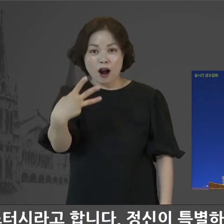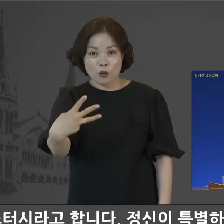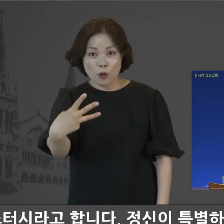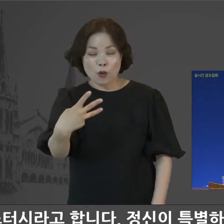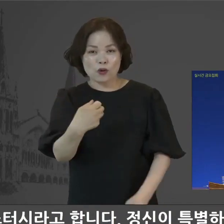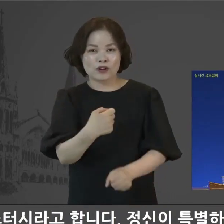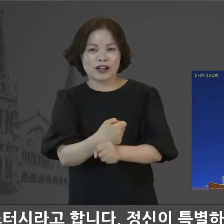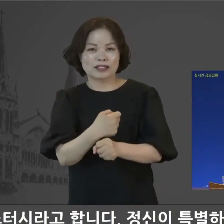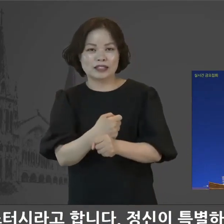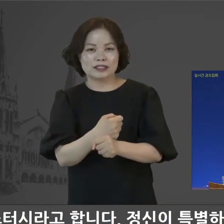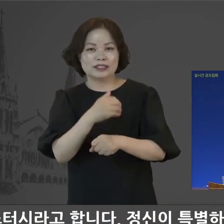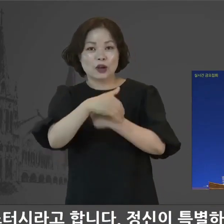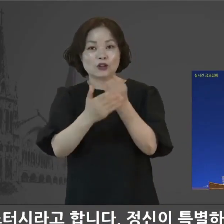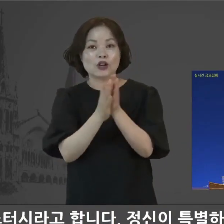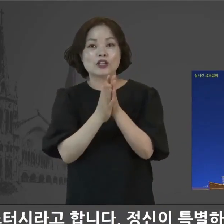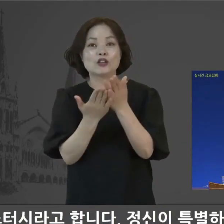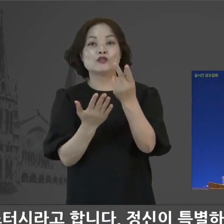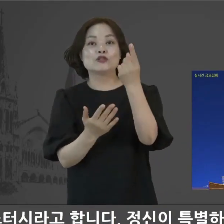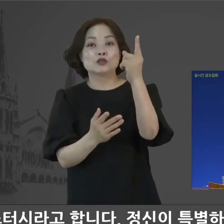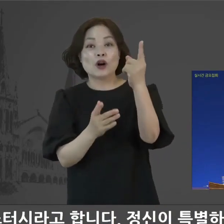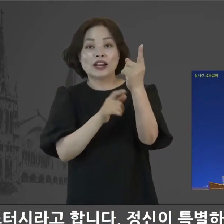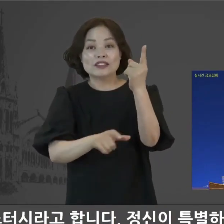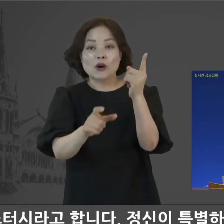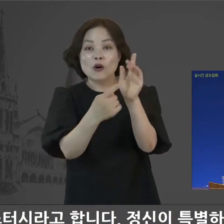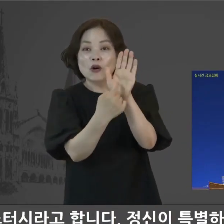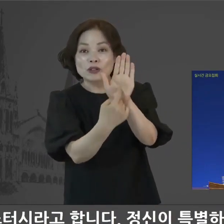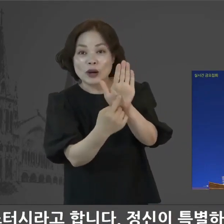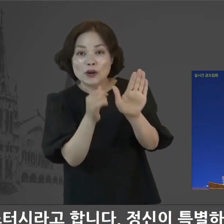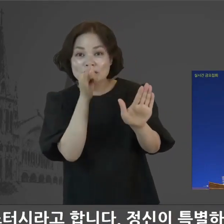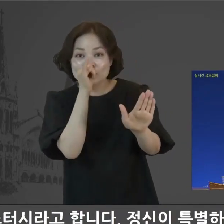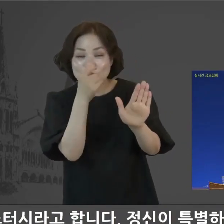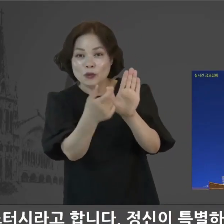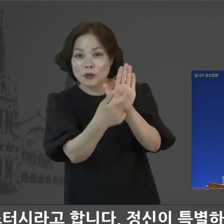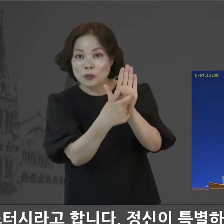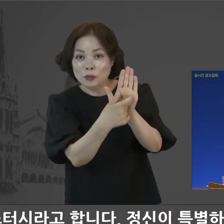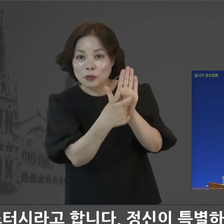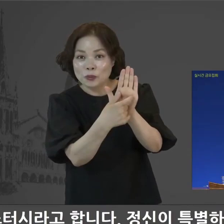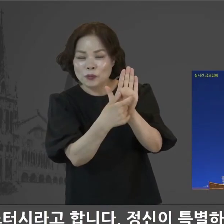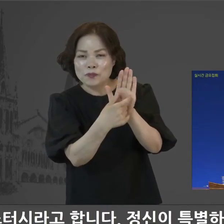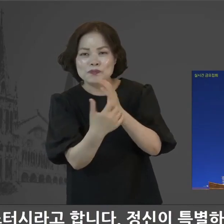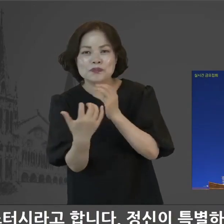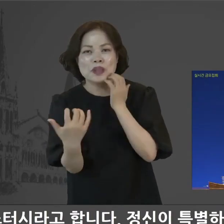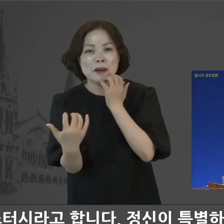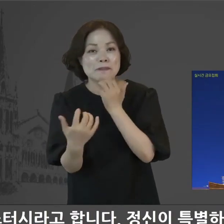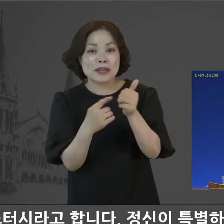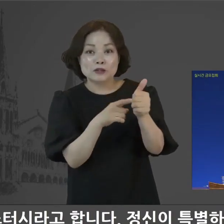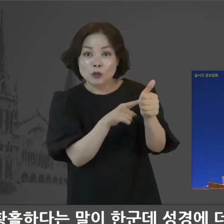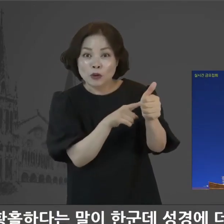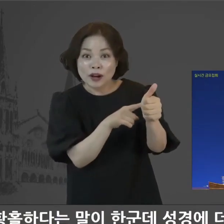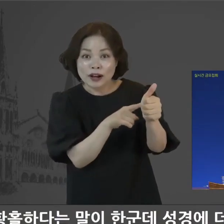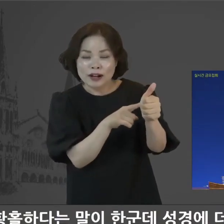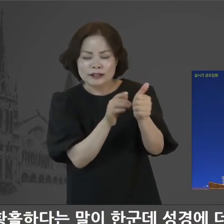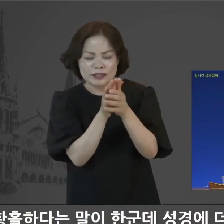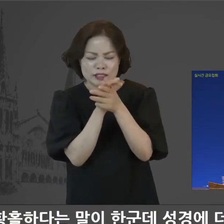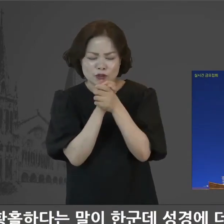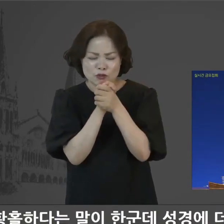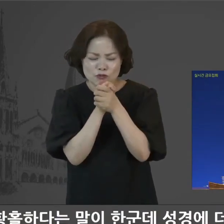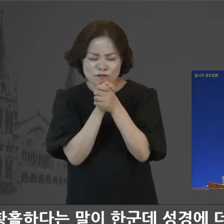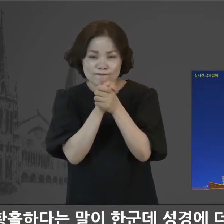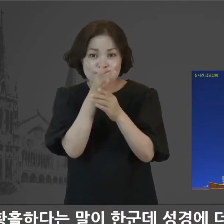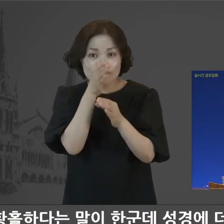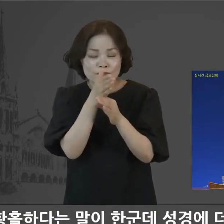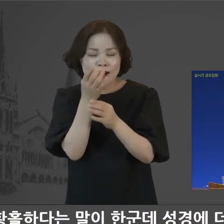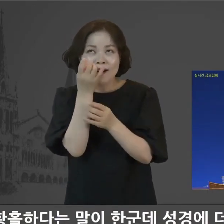보면 딱 한 군데 더 나와요. 어디서 나오냐면 베드로가 기도 중에